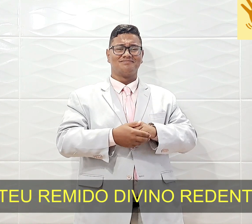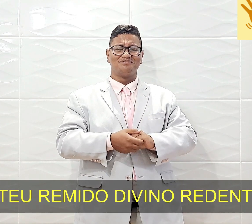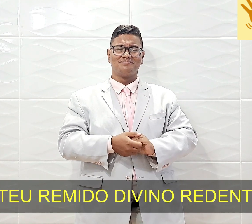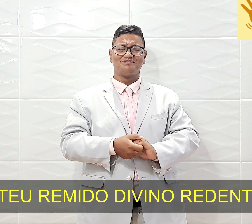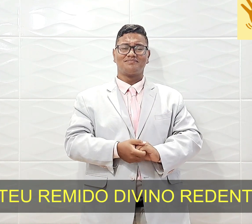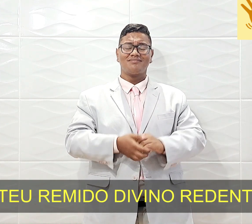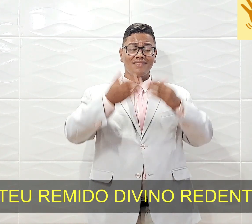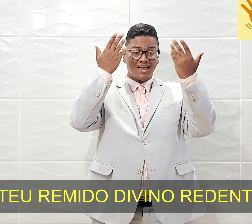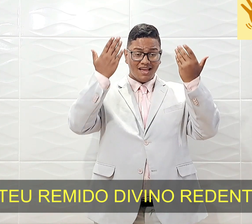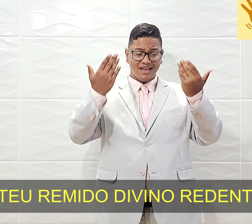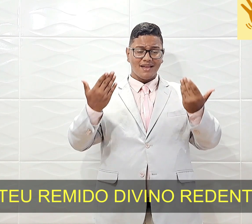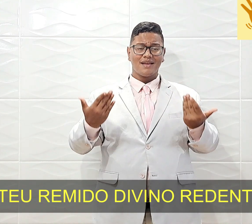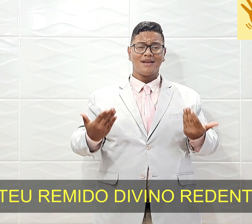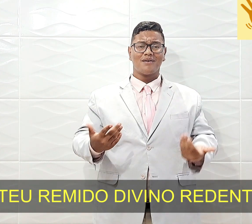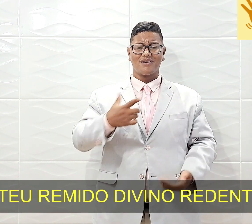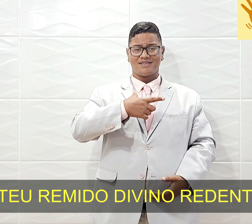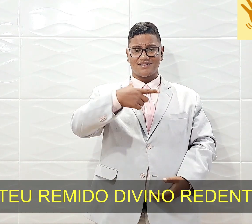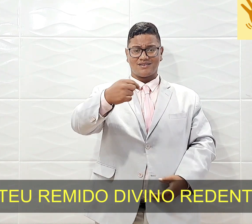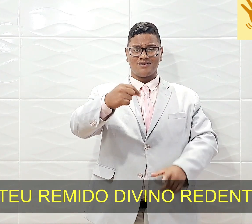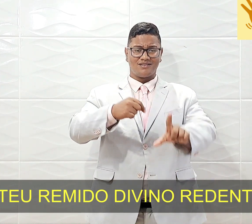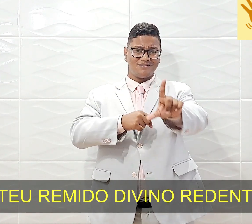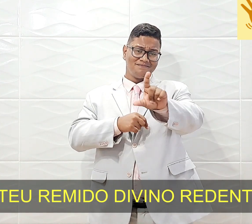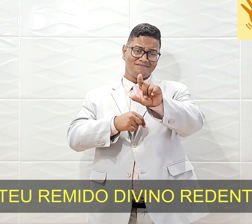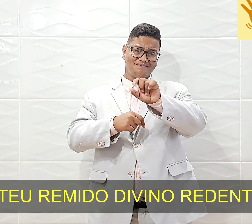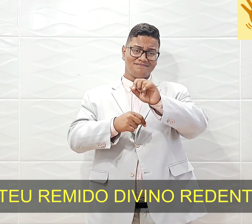Sou teu remido